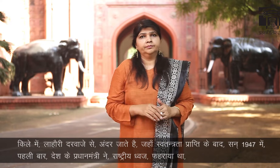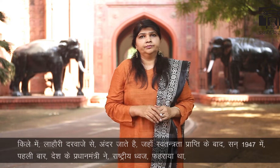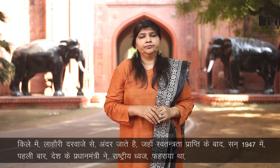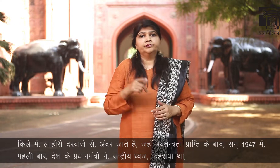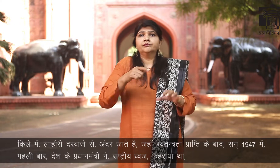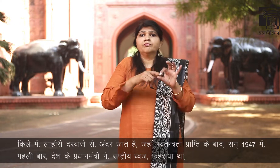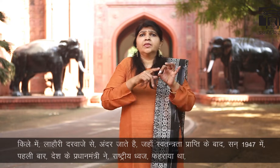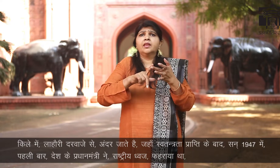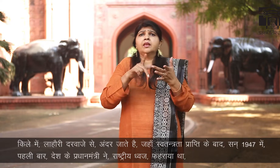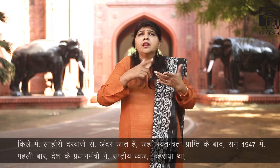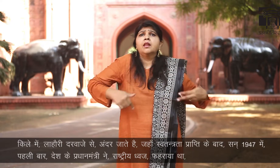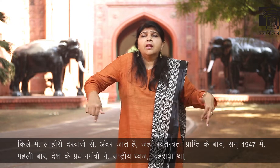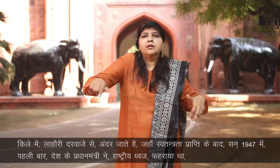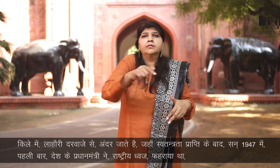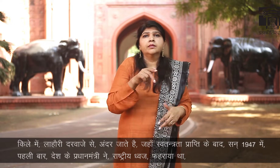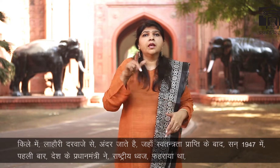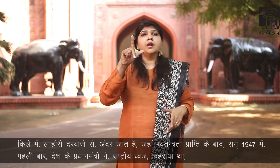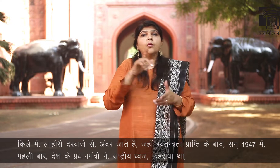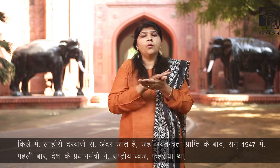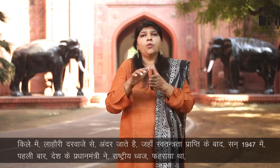किले में लाहौरी दरवाजे से अंदर जाते हैं,